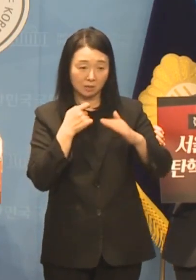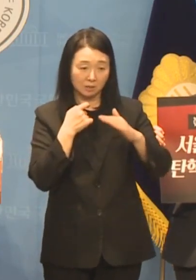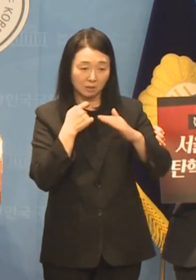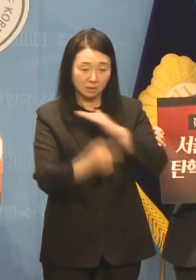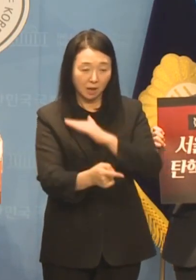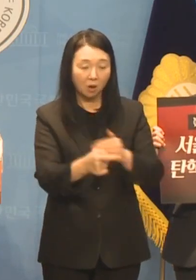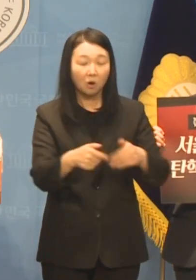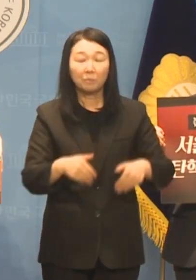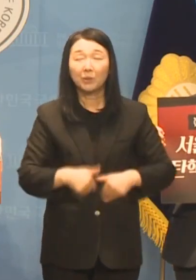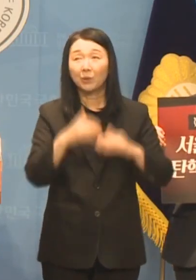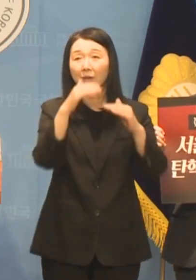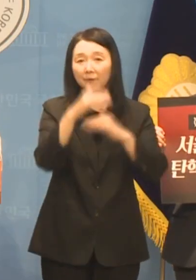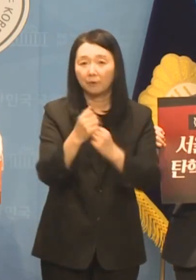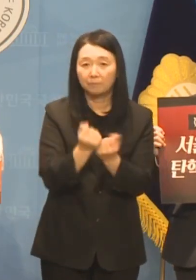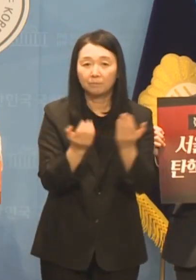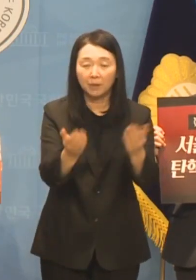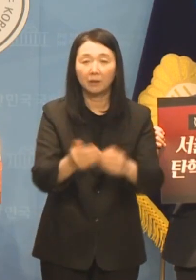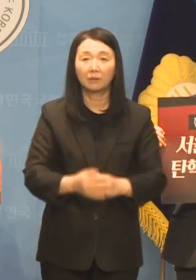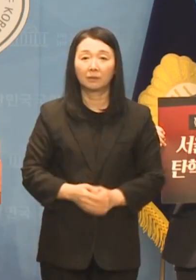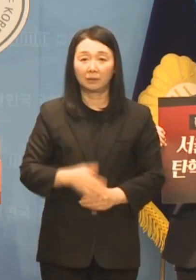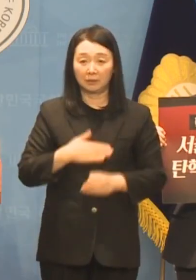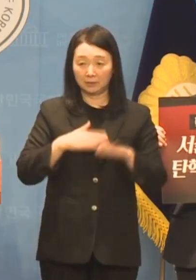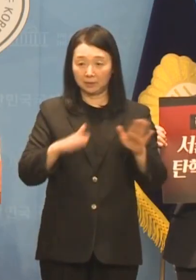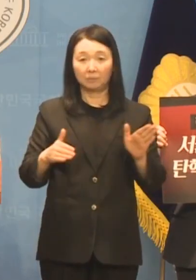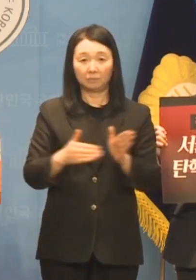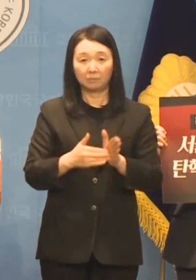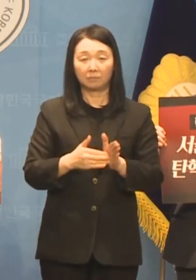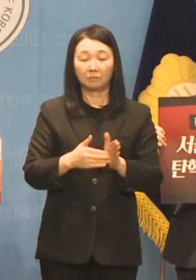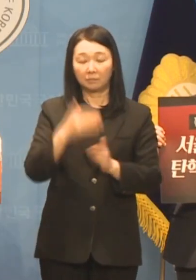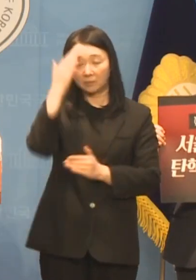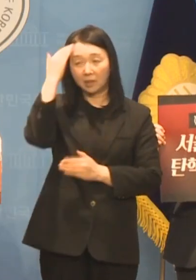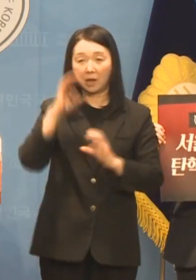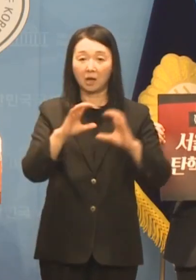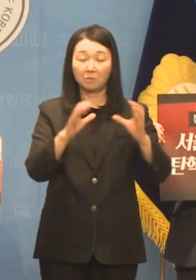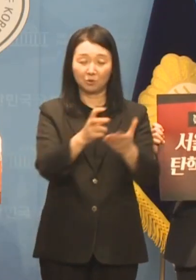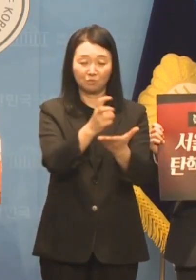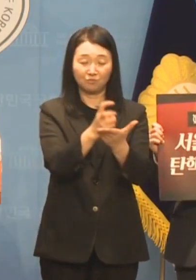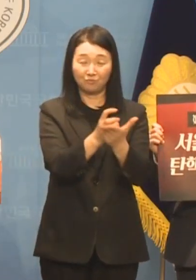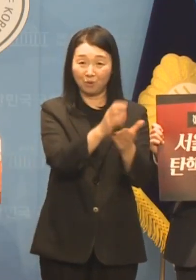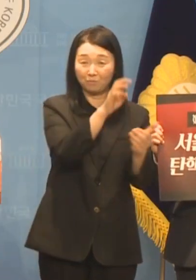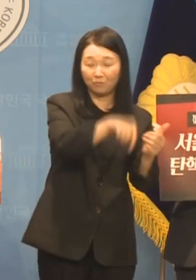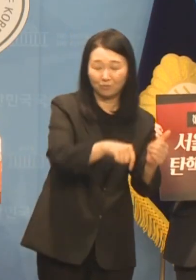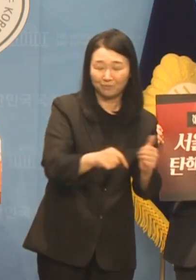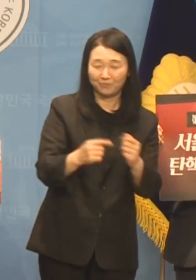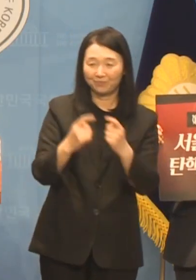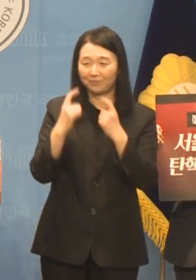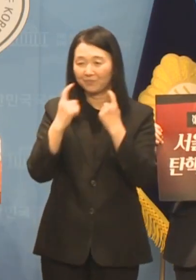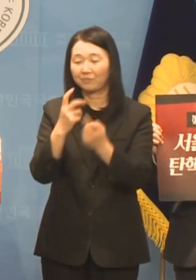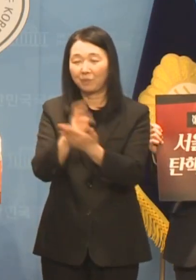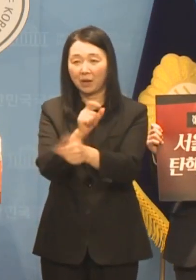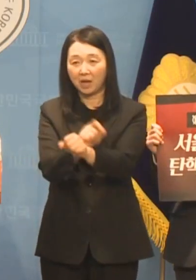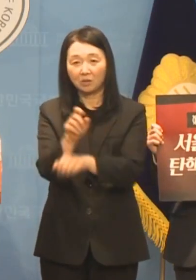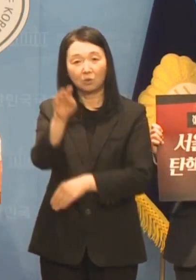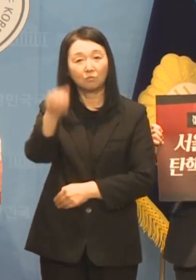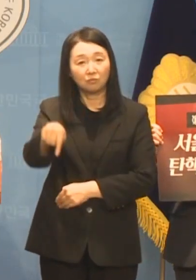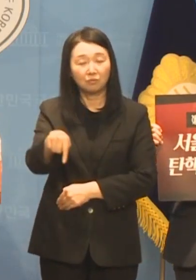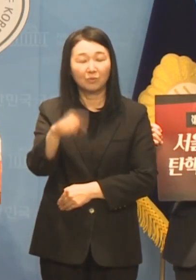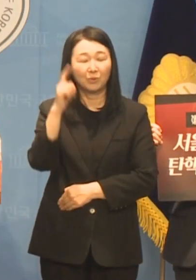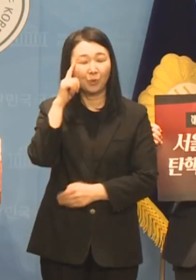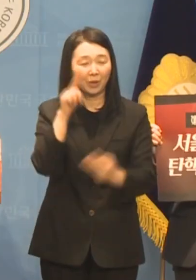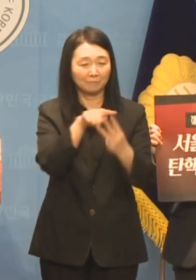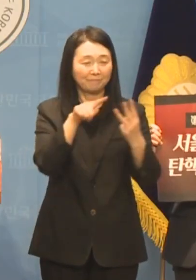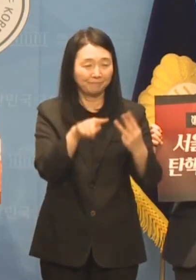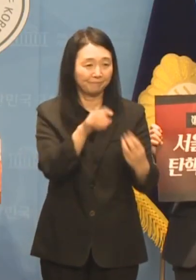사안들을 말씀드리겠습니다. 저는 지금까지 대한민국은 입법부, 사법부, 행정부가 상호